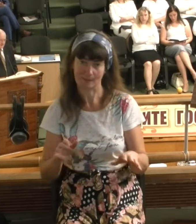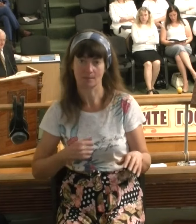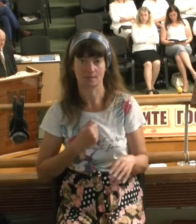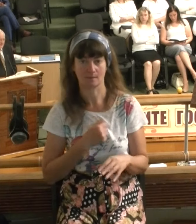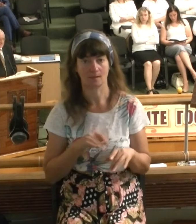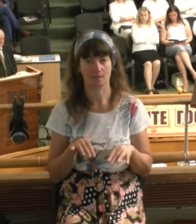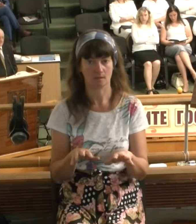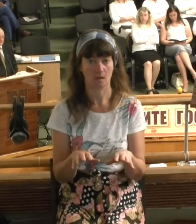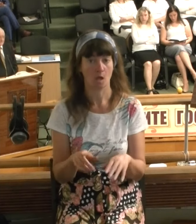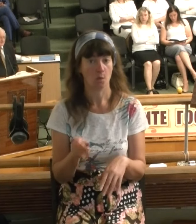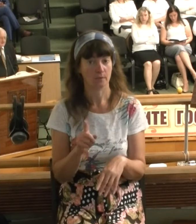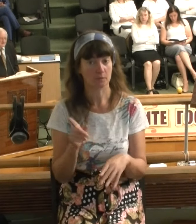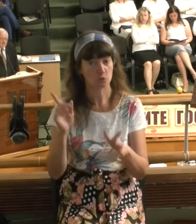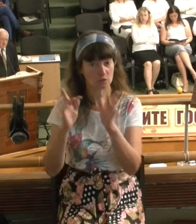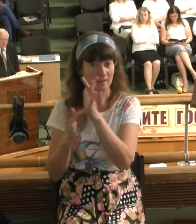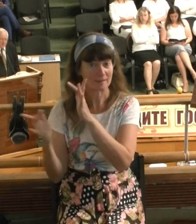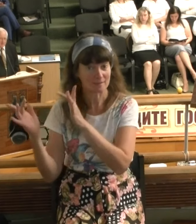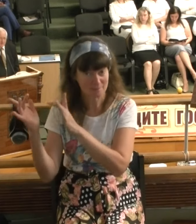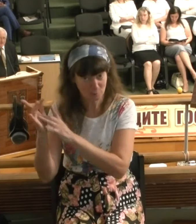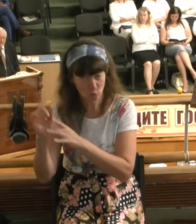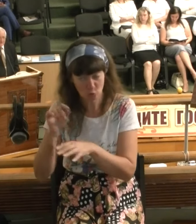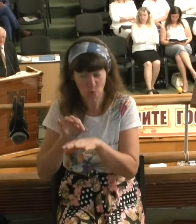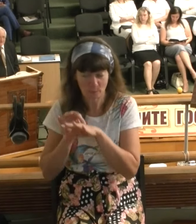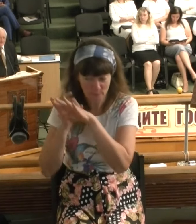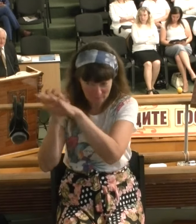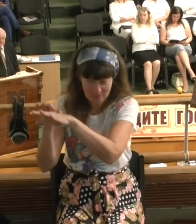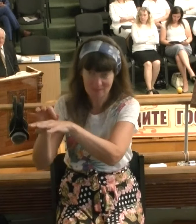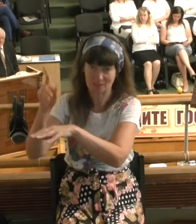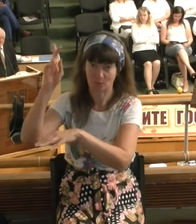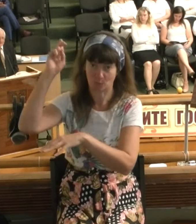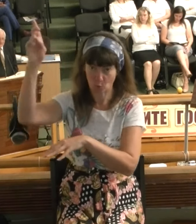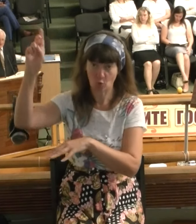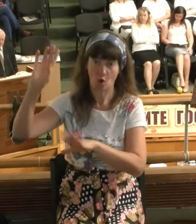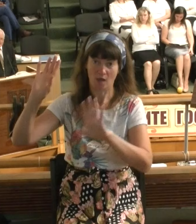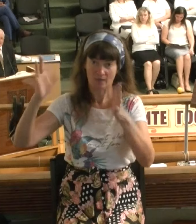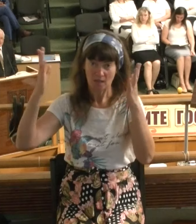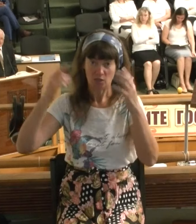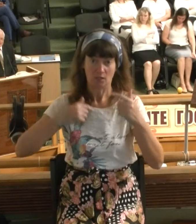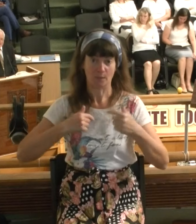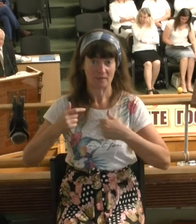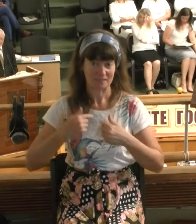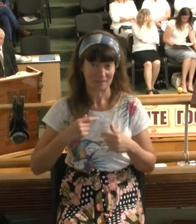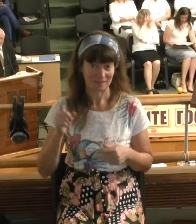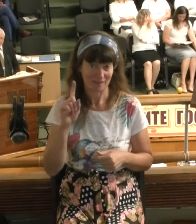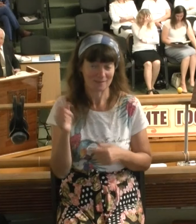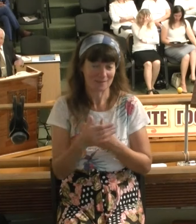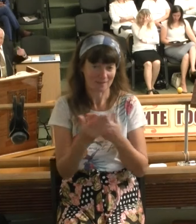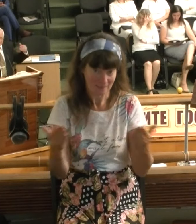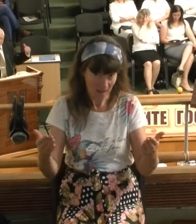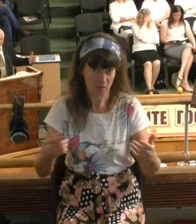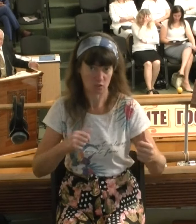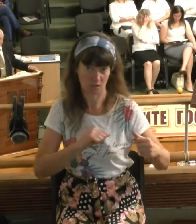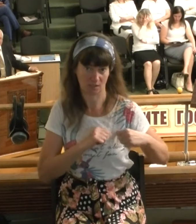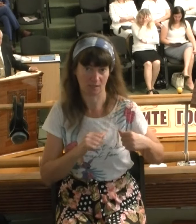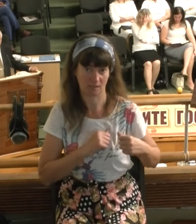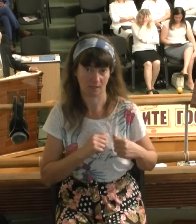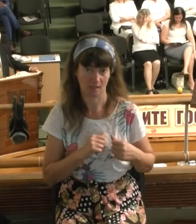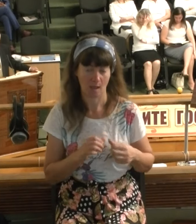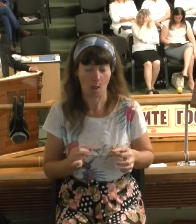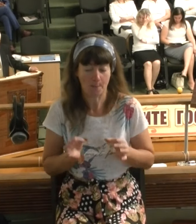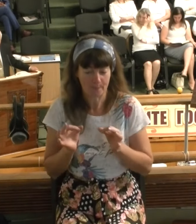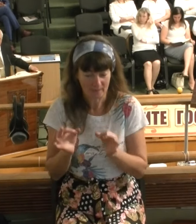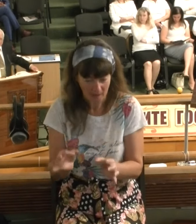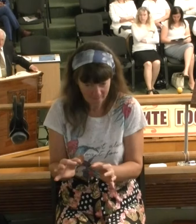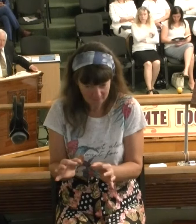Христос, чтобы привести нас к Богу, однажды пострадал за грехи наши, праведник за